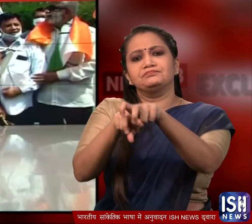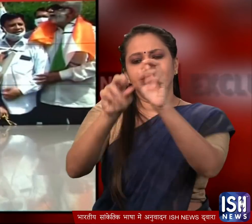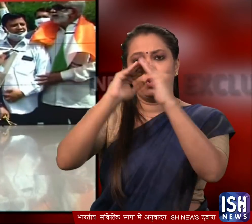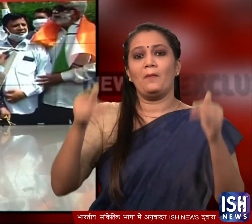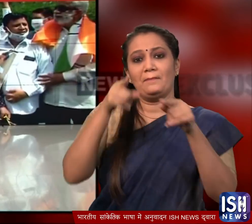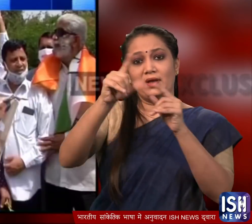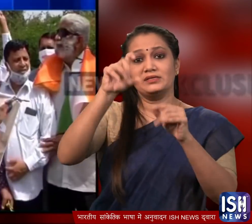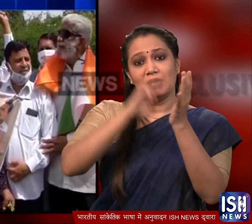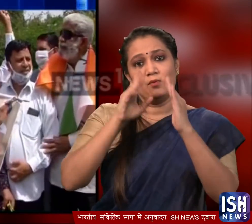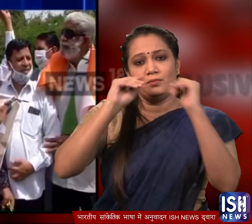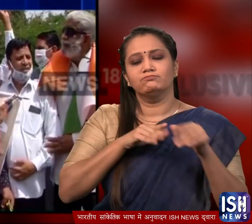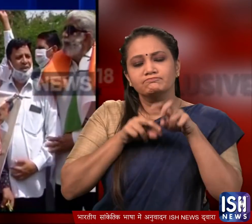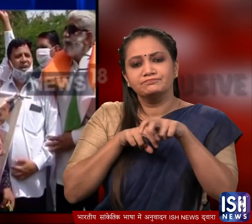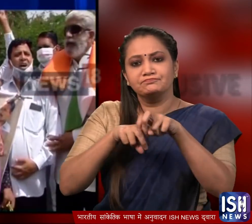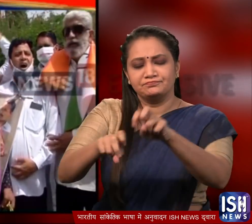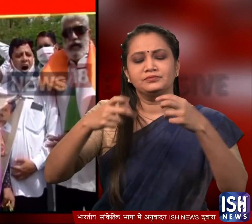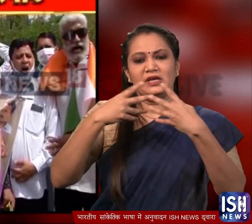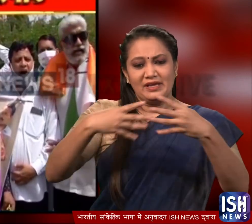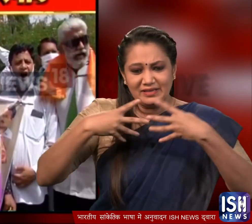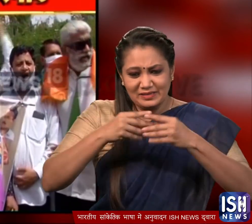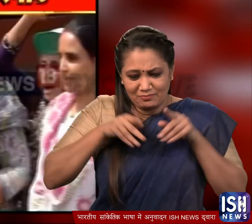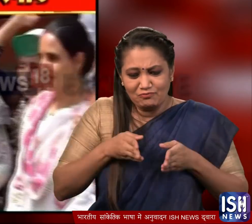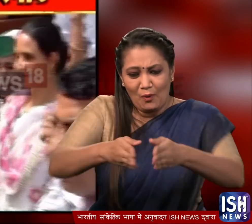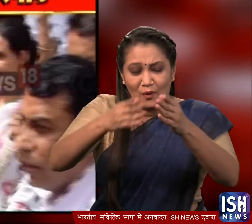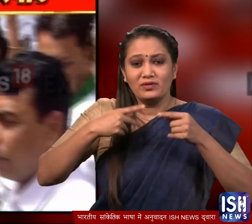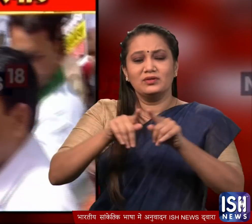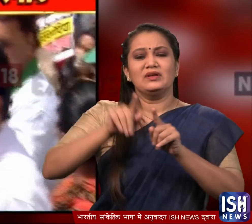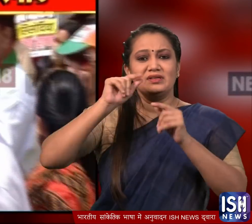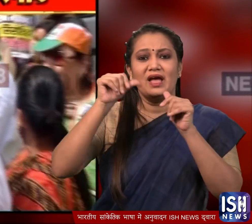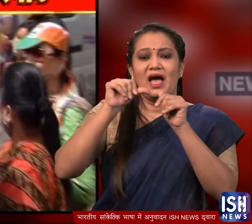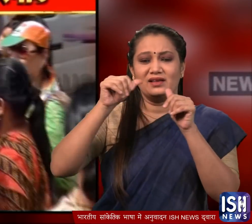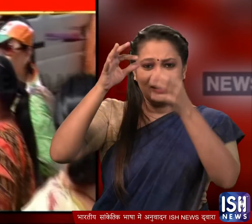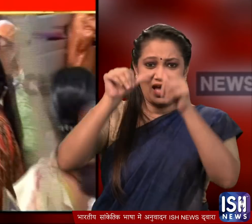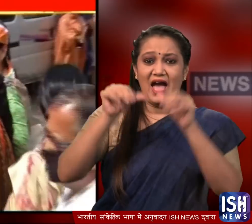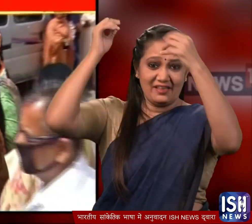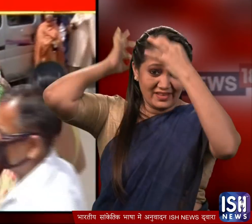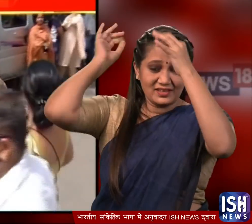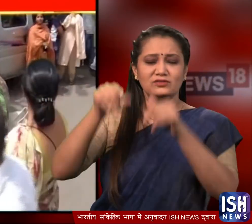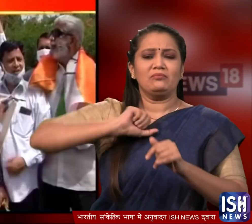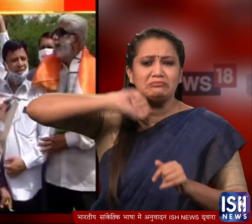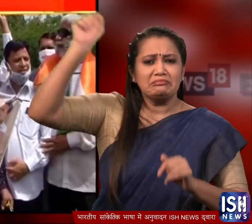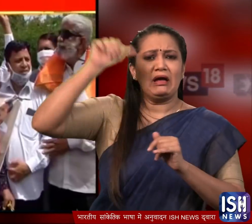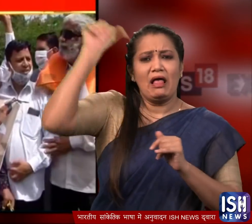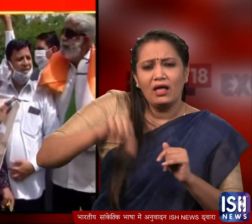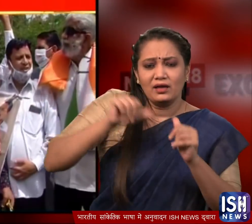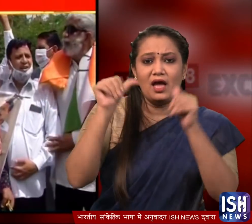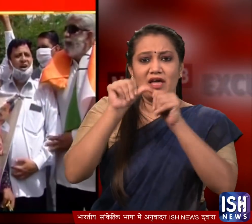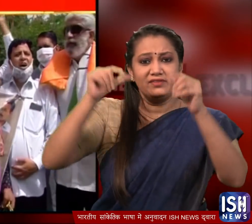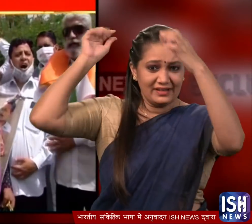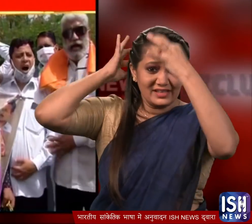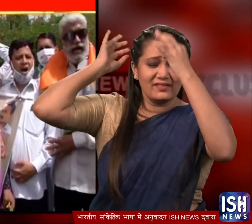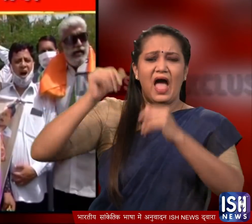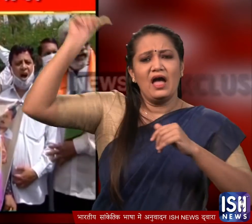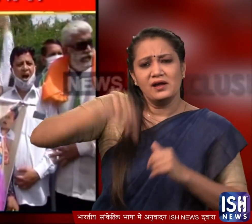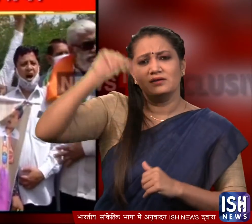उतरे और बीच सड़क पर खड़े होकर उन्होंने बहुत देर तक अरविंद केजरीवाल के खिलाफ नारेबाजी की।